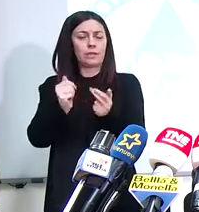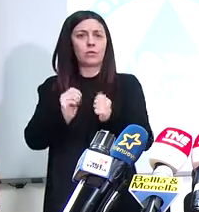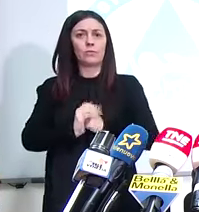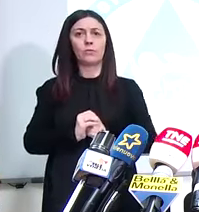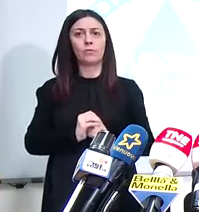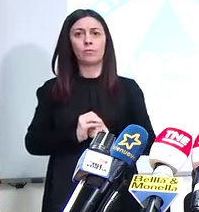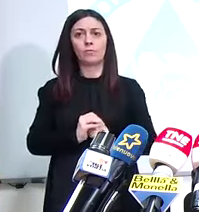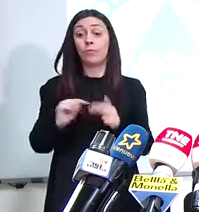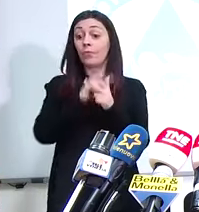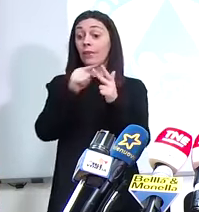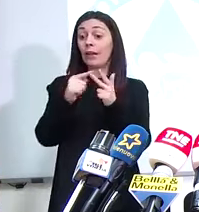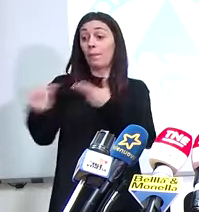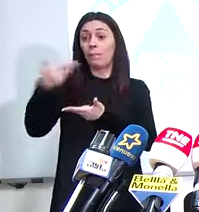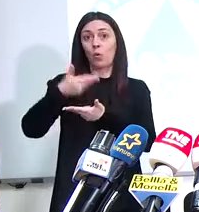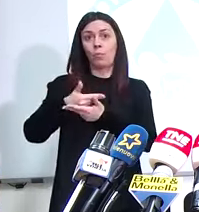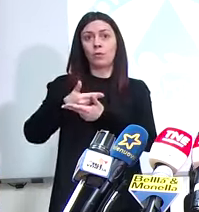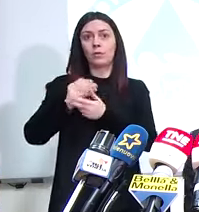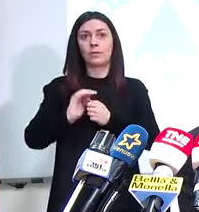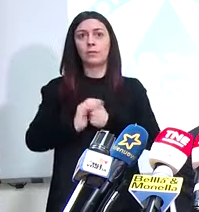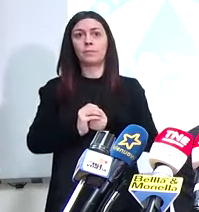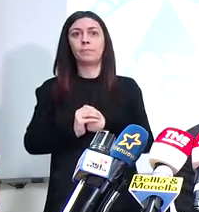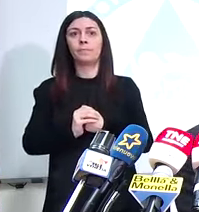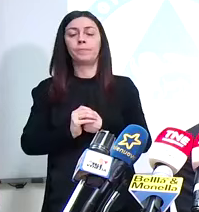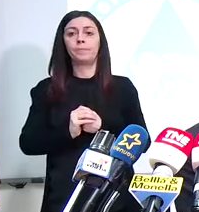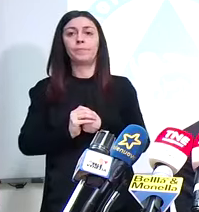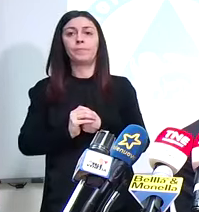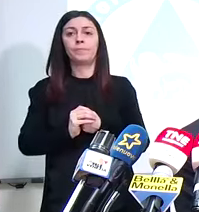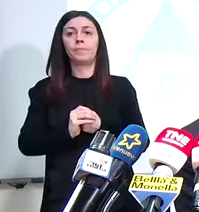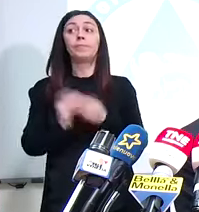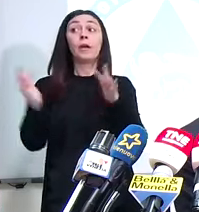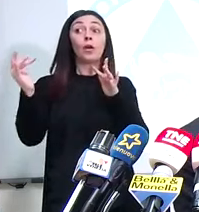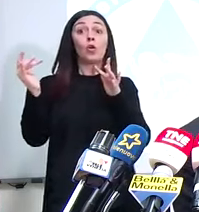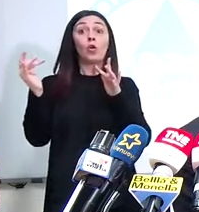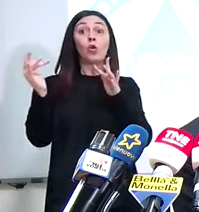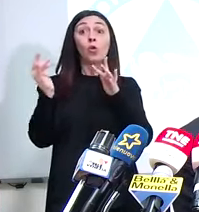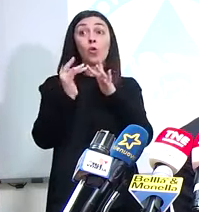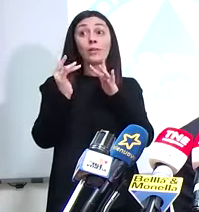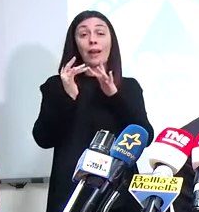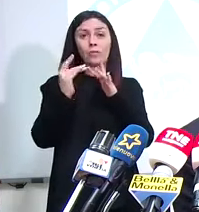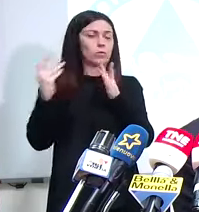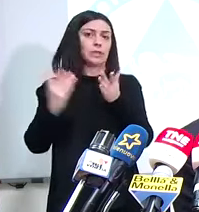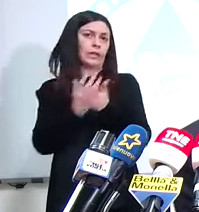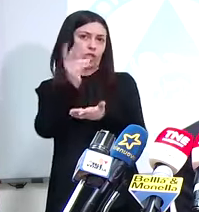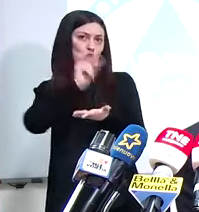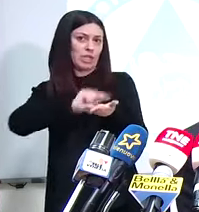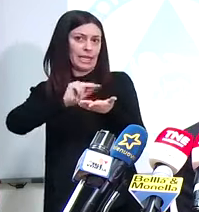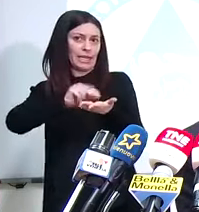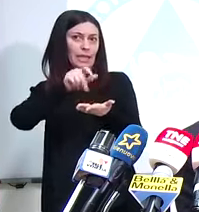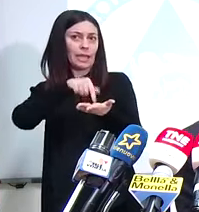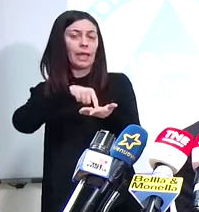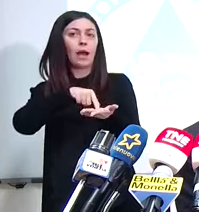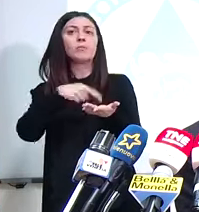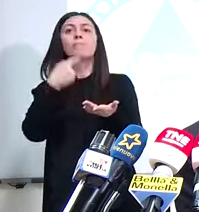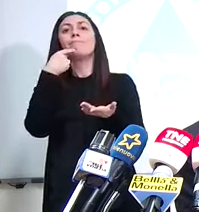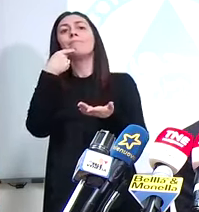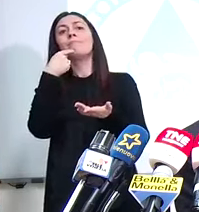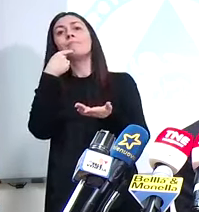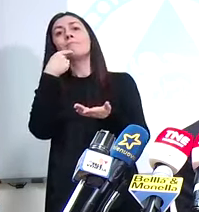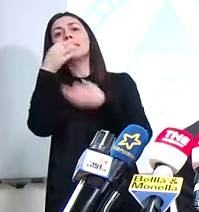che peraltro nell'offerta nel contatto avvenuto tramite segreteria tracciava un po le modalità